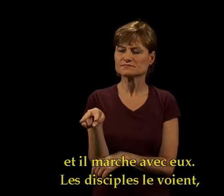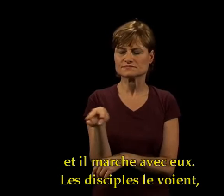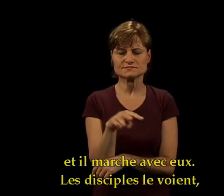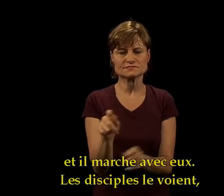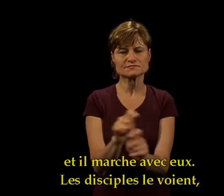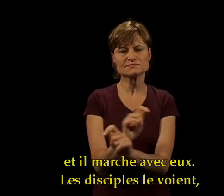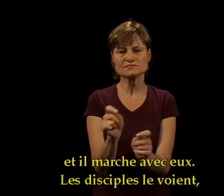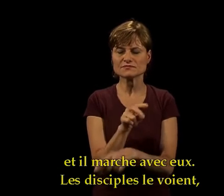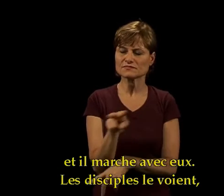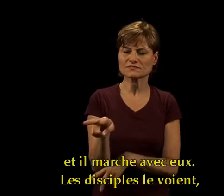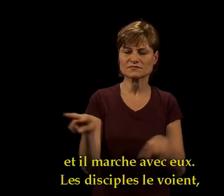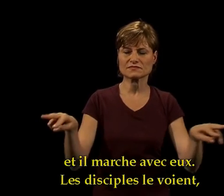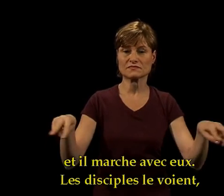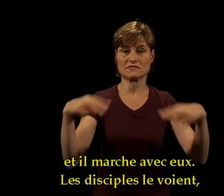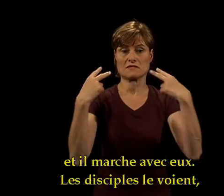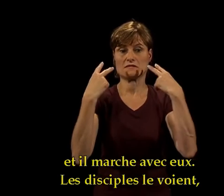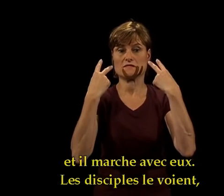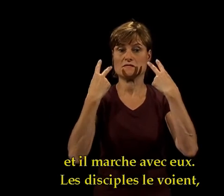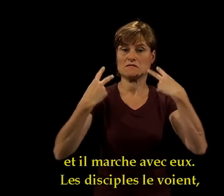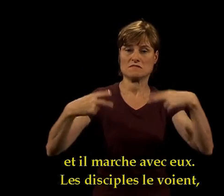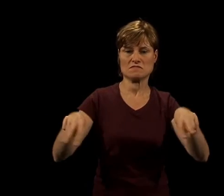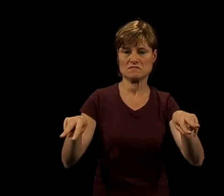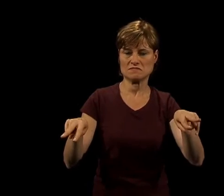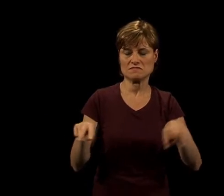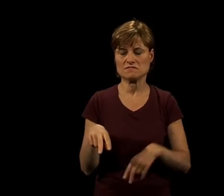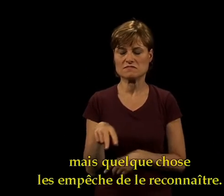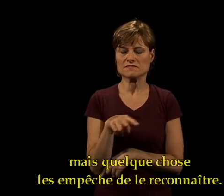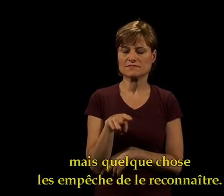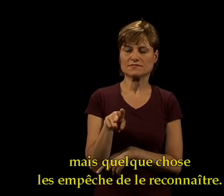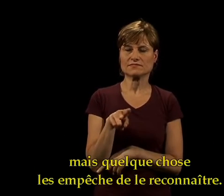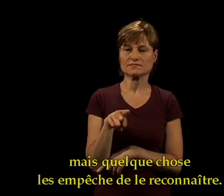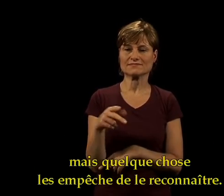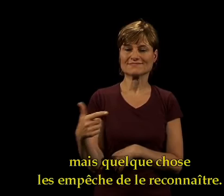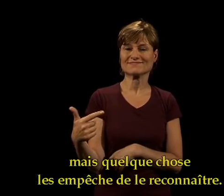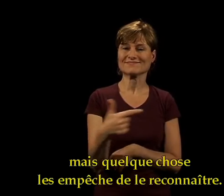Les disciples le voient, mais quelque chose les empêche de le reconnaître.